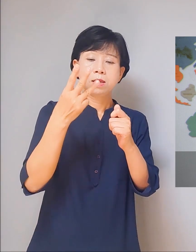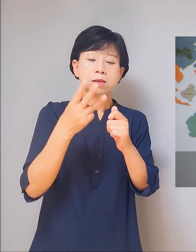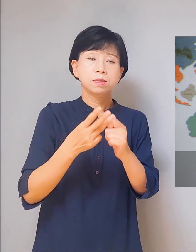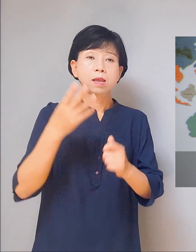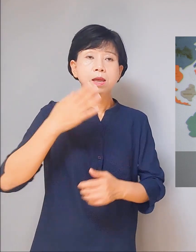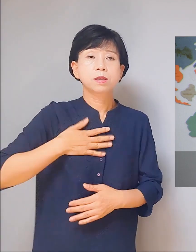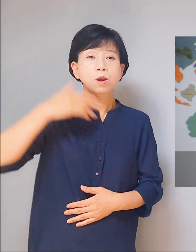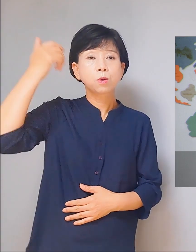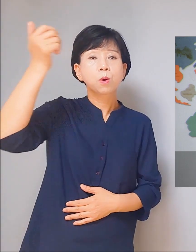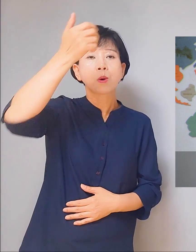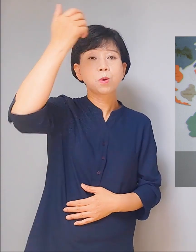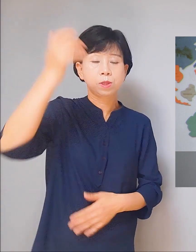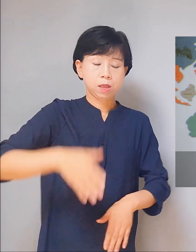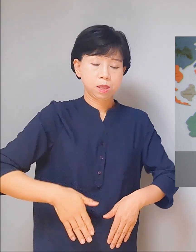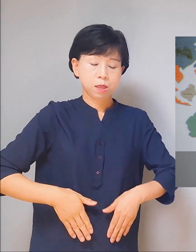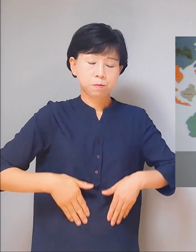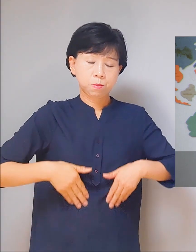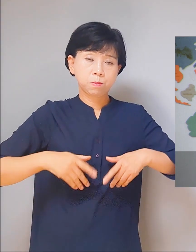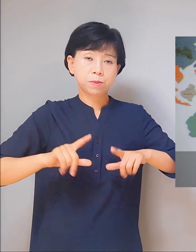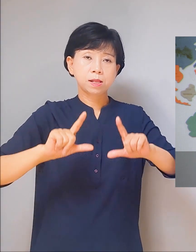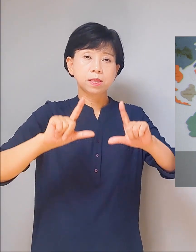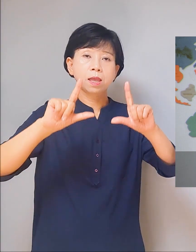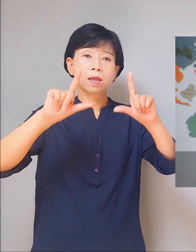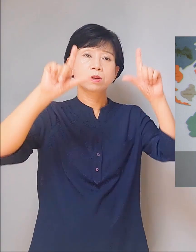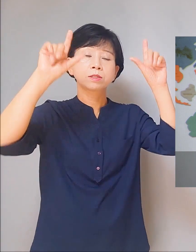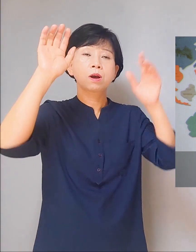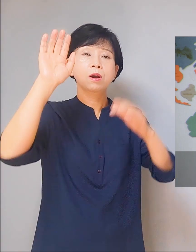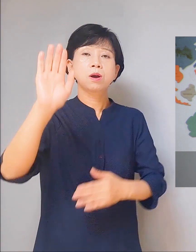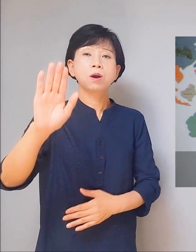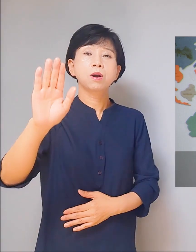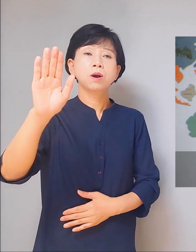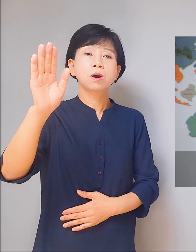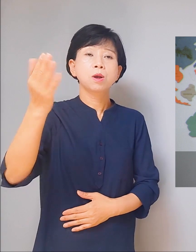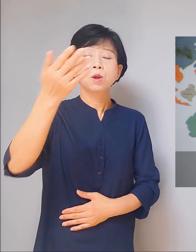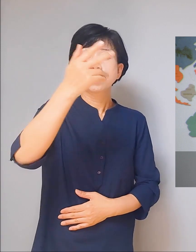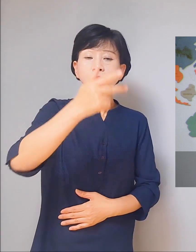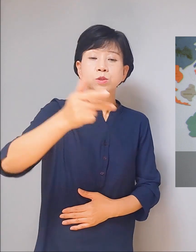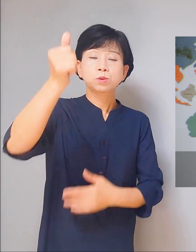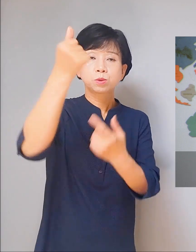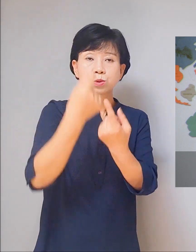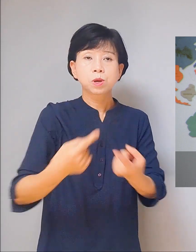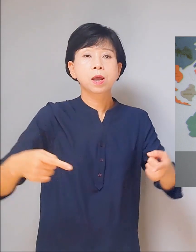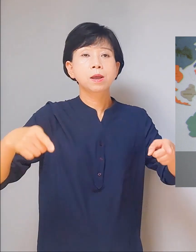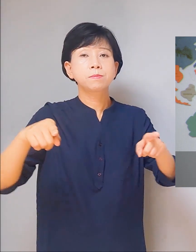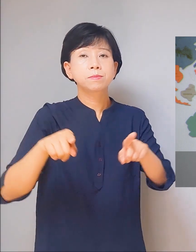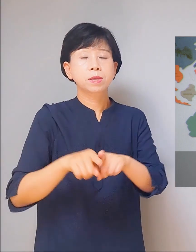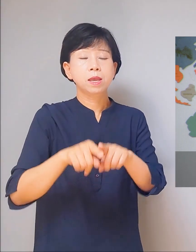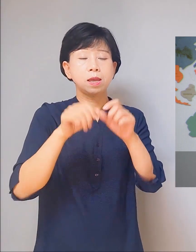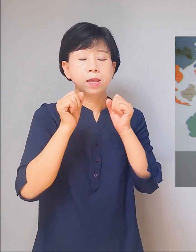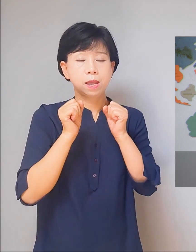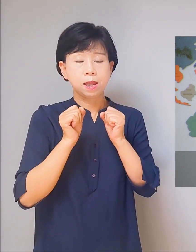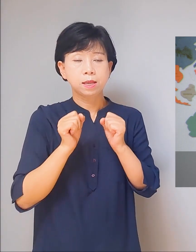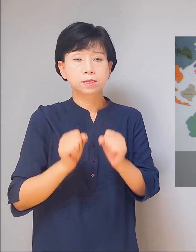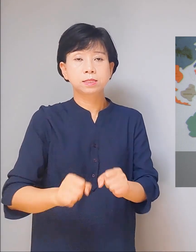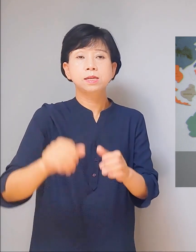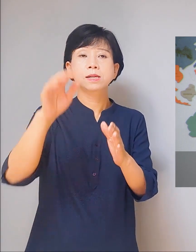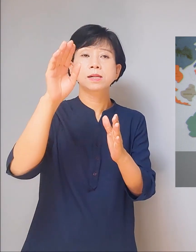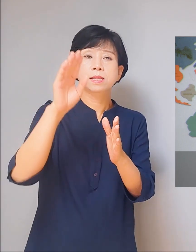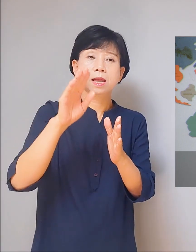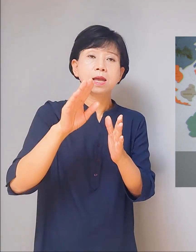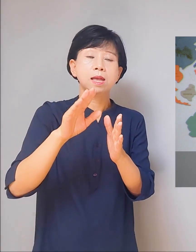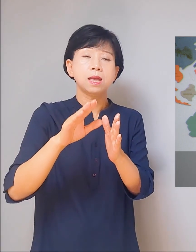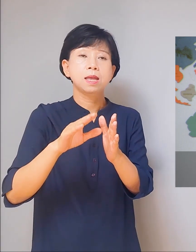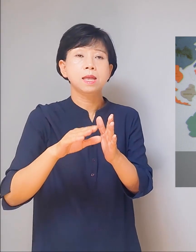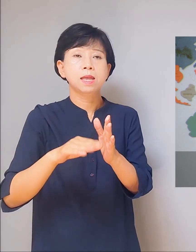기쁘다. 내 영혼에 봄날 되어서 주 함께